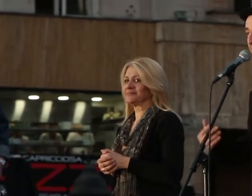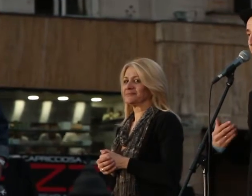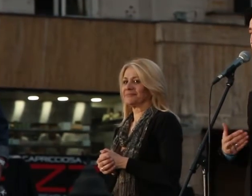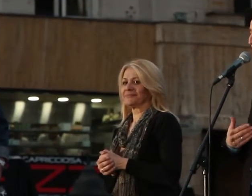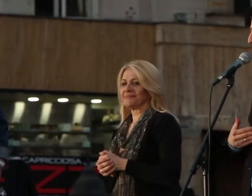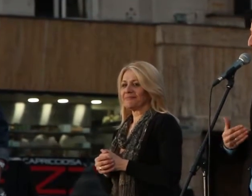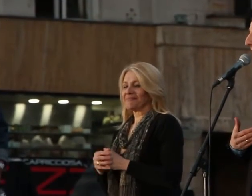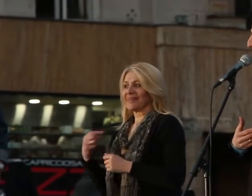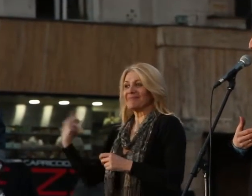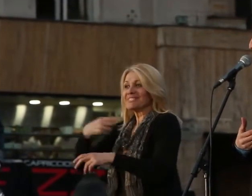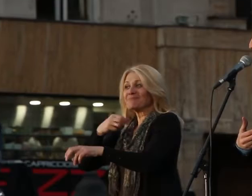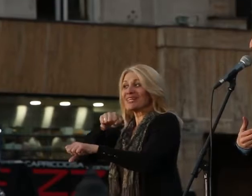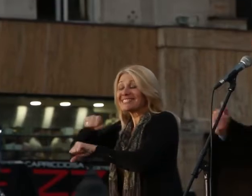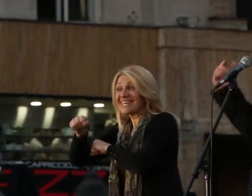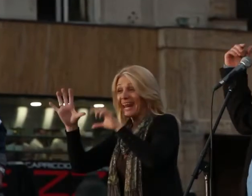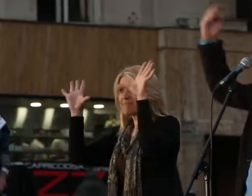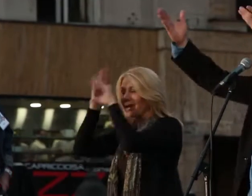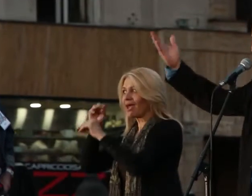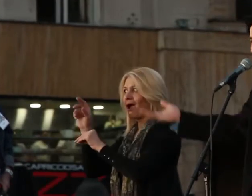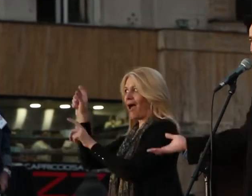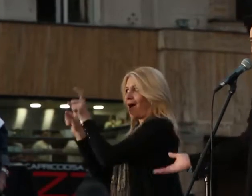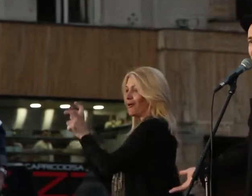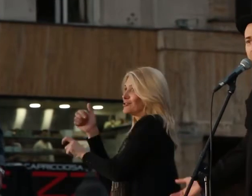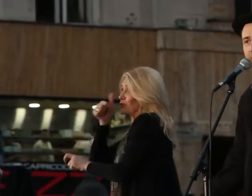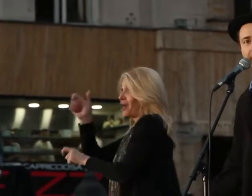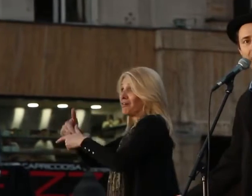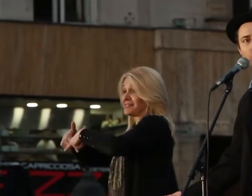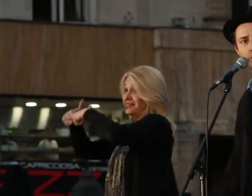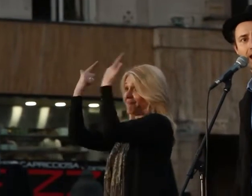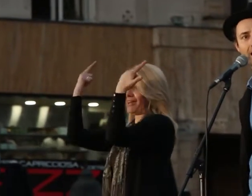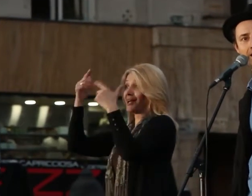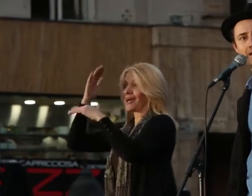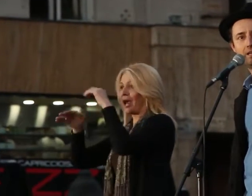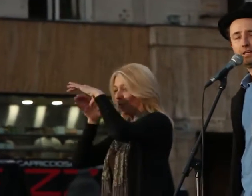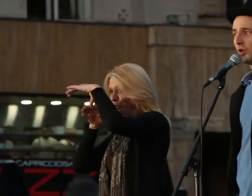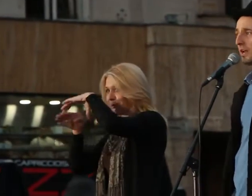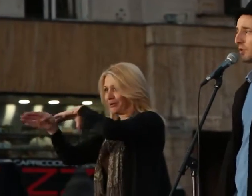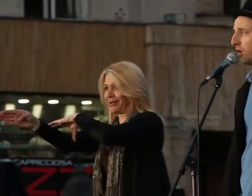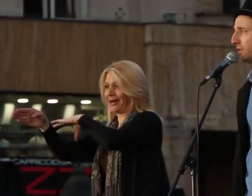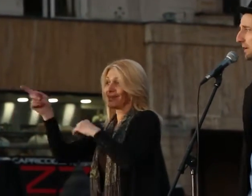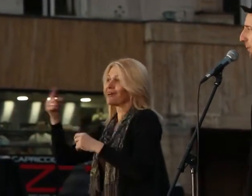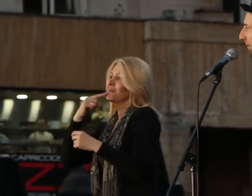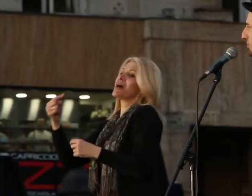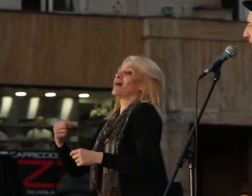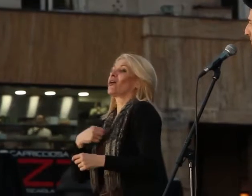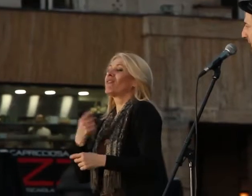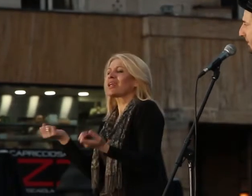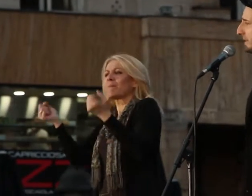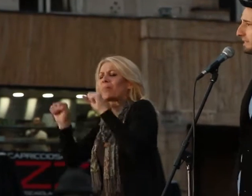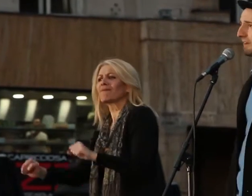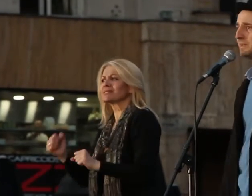I mi smo sile mraka, a oni su, šta, svetlost na kraju tunela. To nam govori